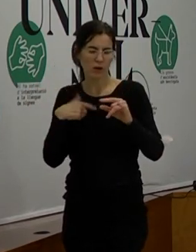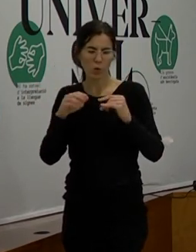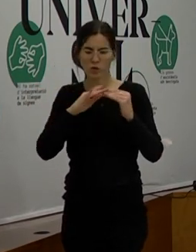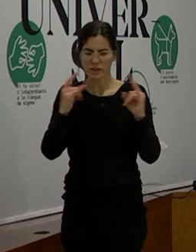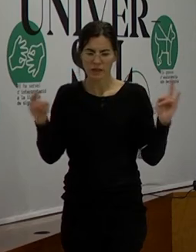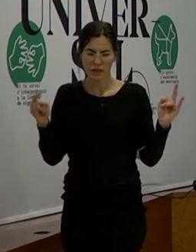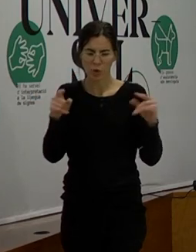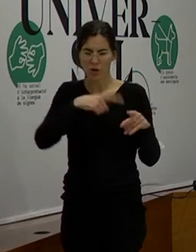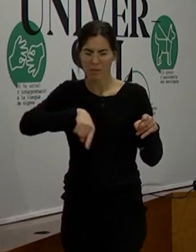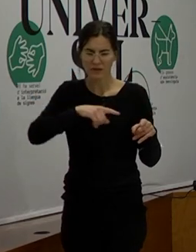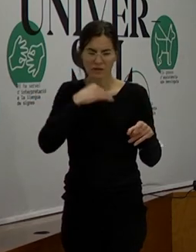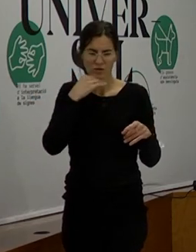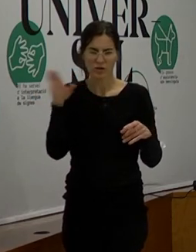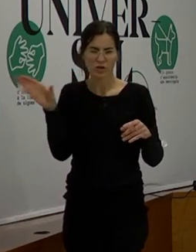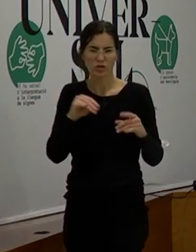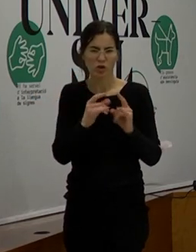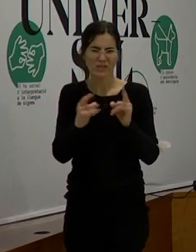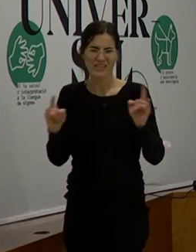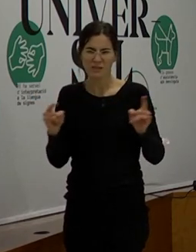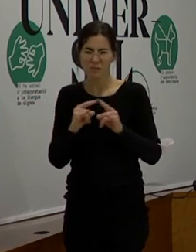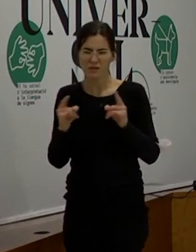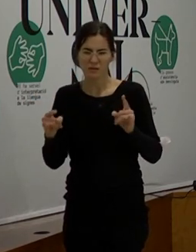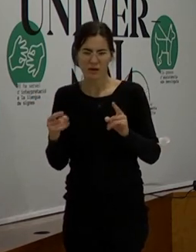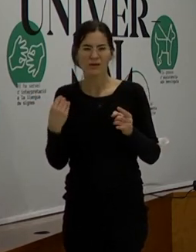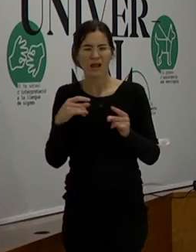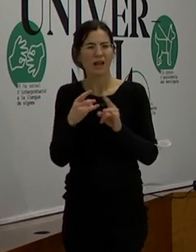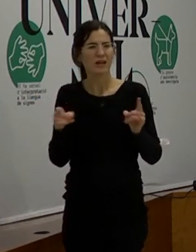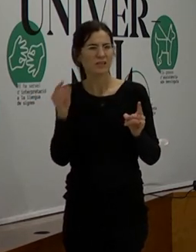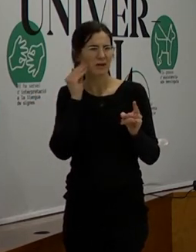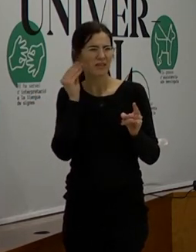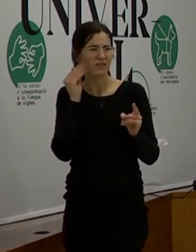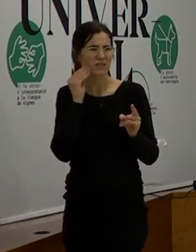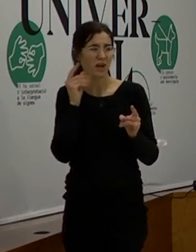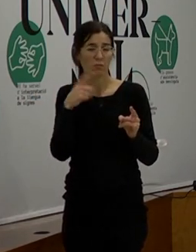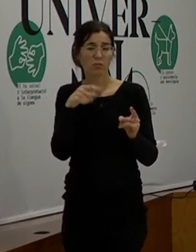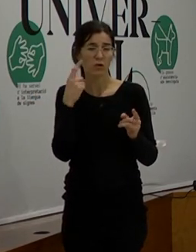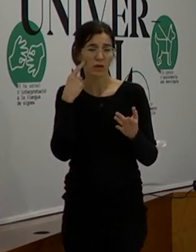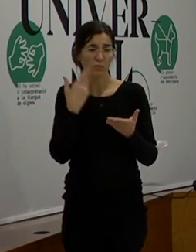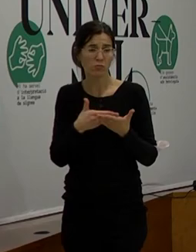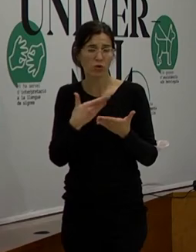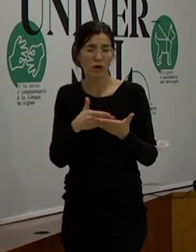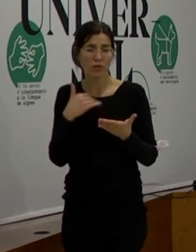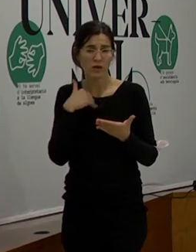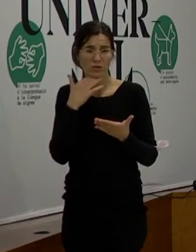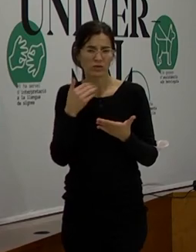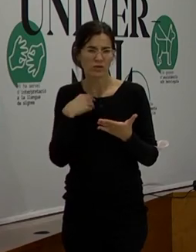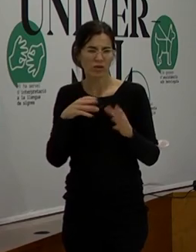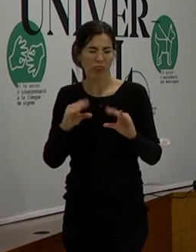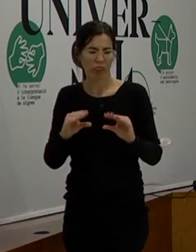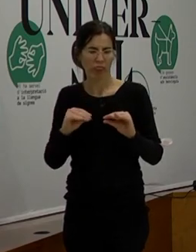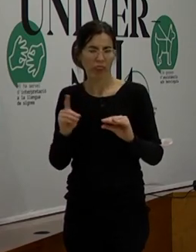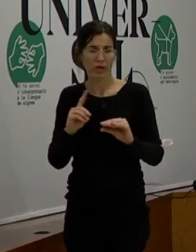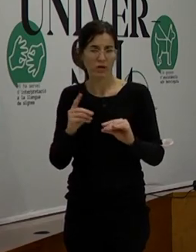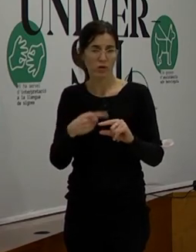¿Vale? I tot és de gespa. Clar, la gespa artificial, no sé si l'has provat, no t'esfonses. Per